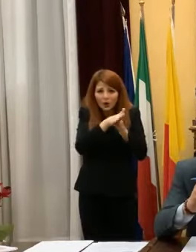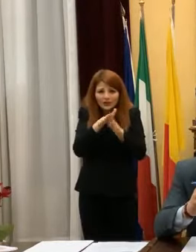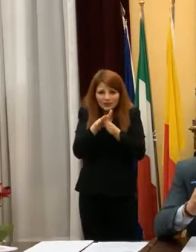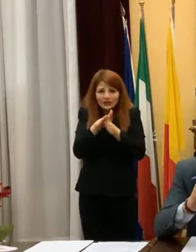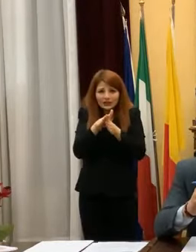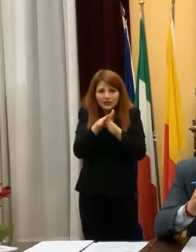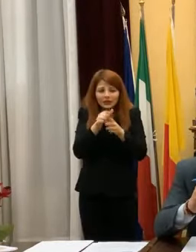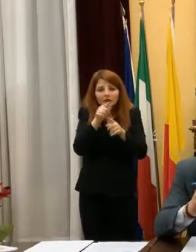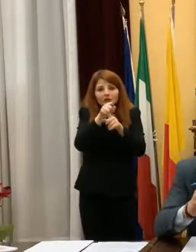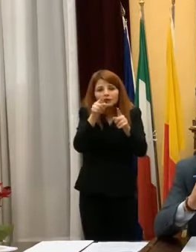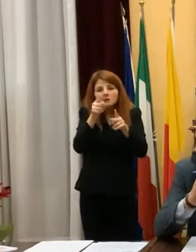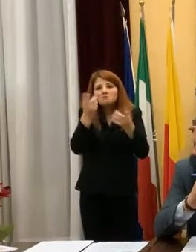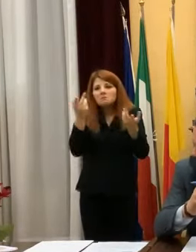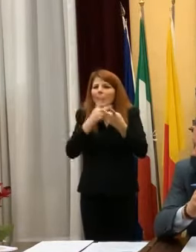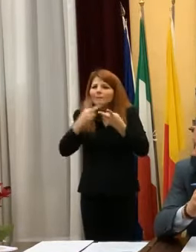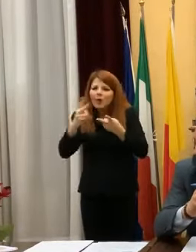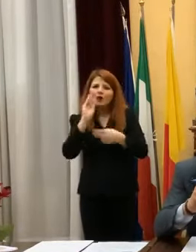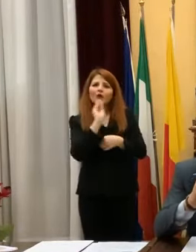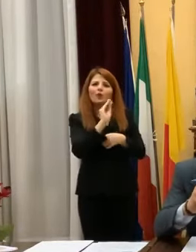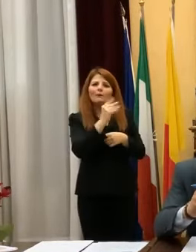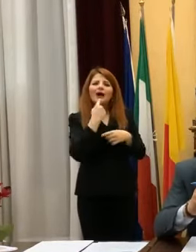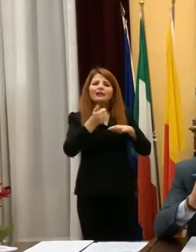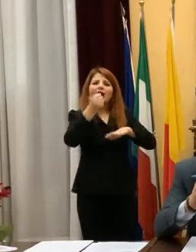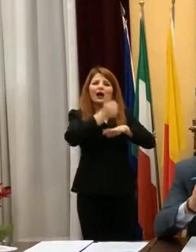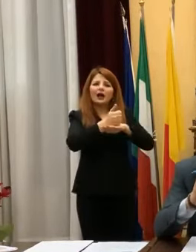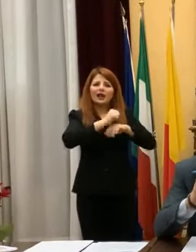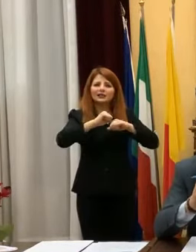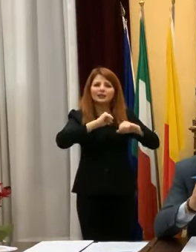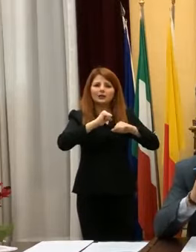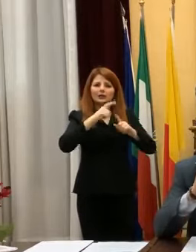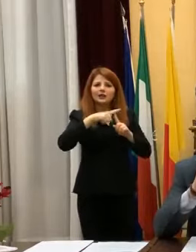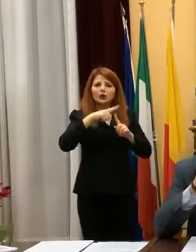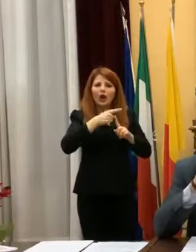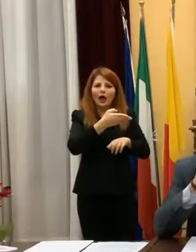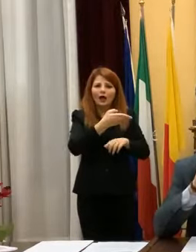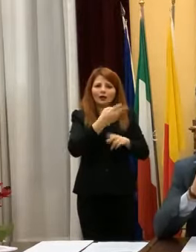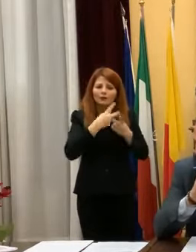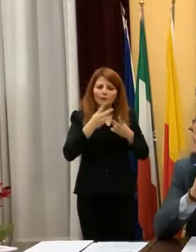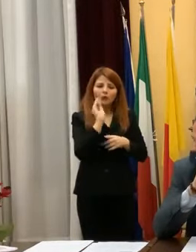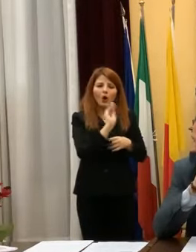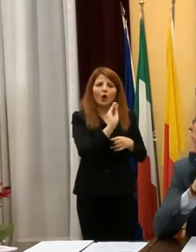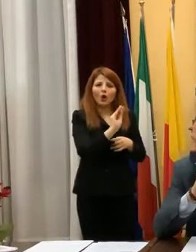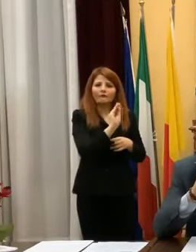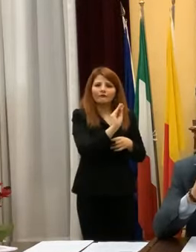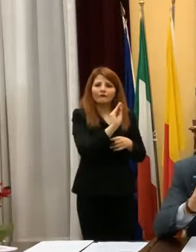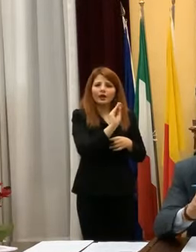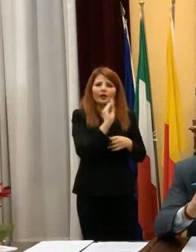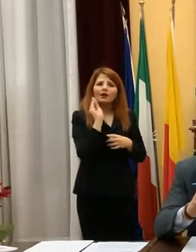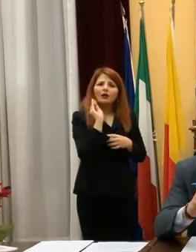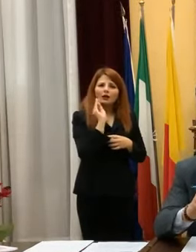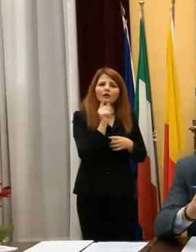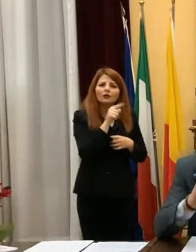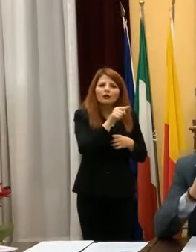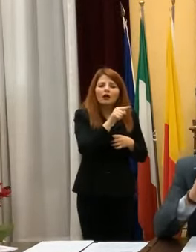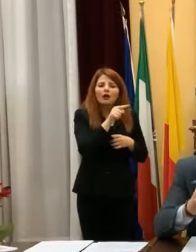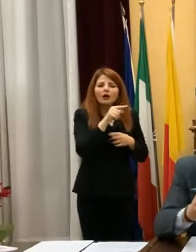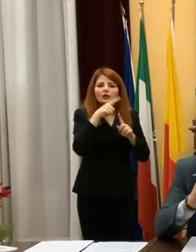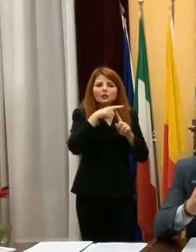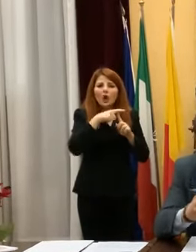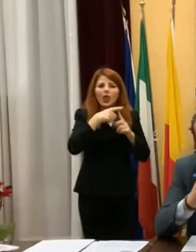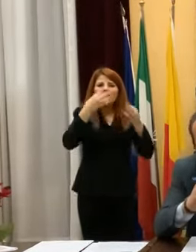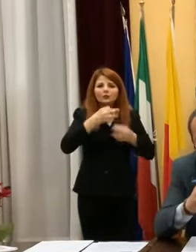perché credo che ha l'onestà intellettuale di ammetterlo, vi dirà che l'unico interlocutore che ha trovato in quel momento in tragedia è